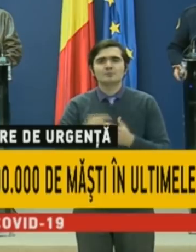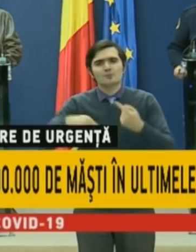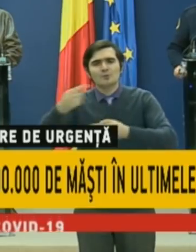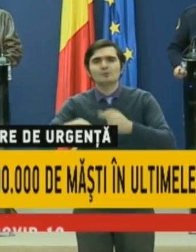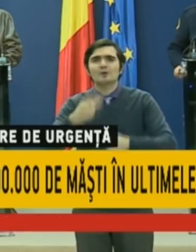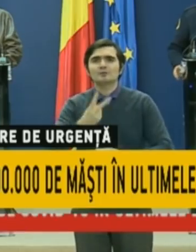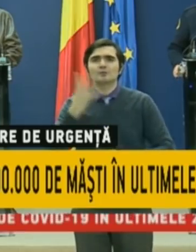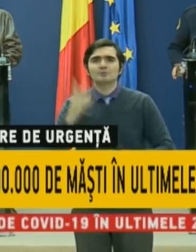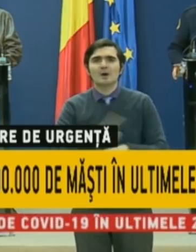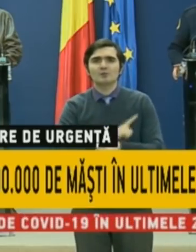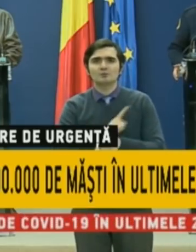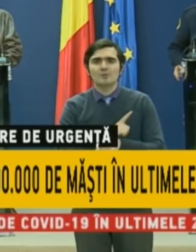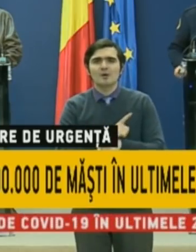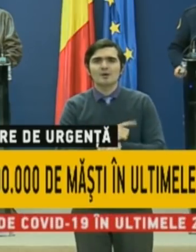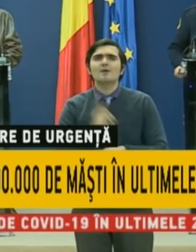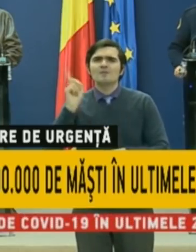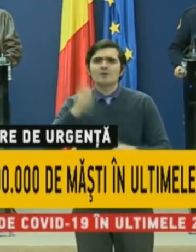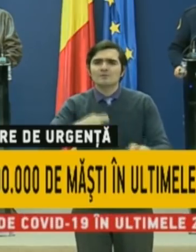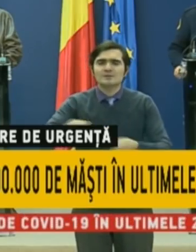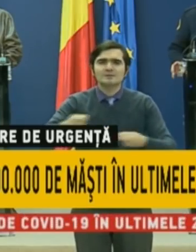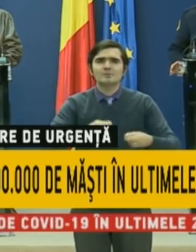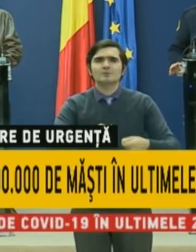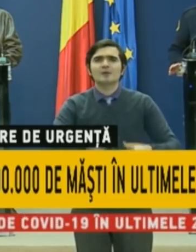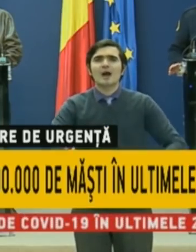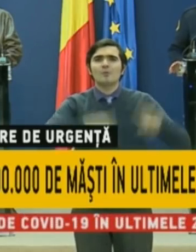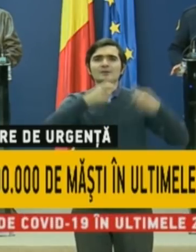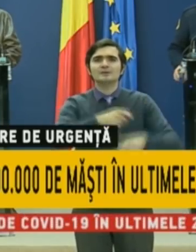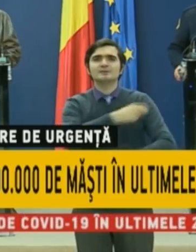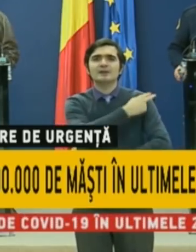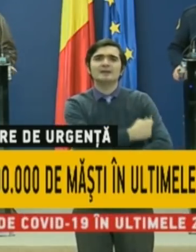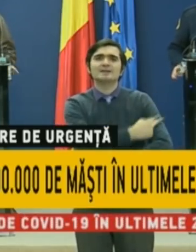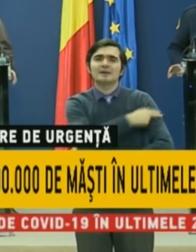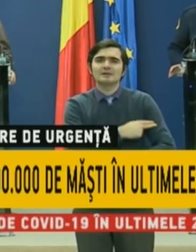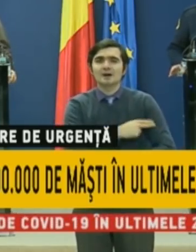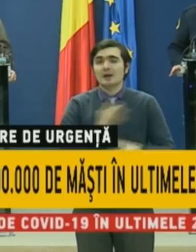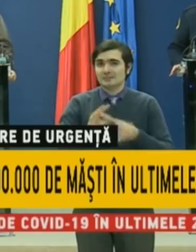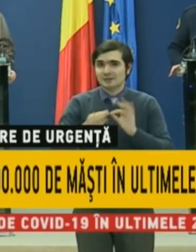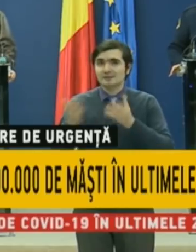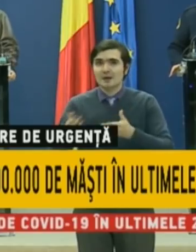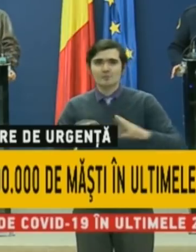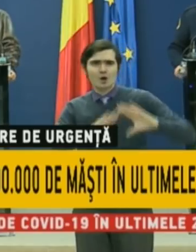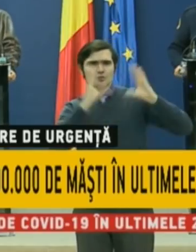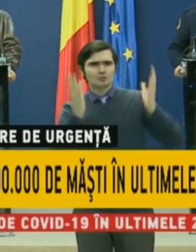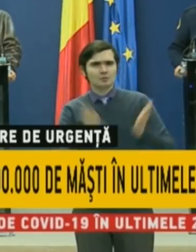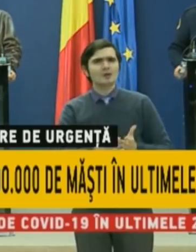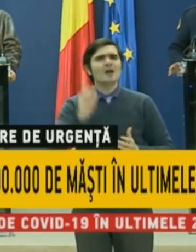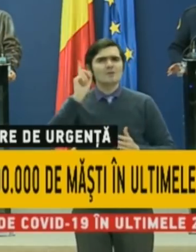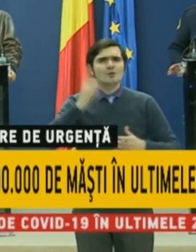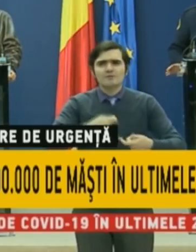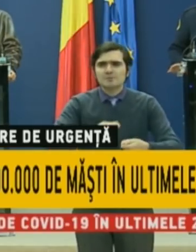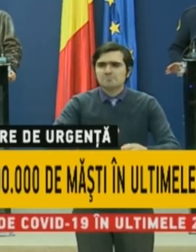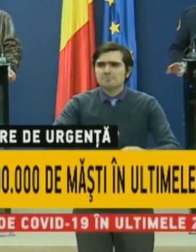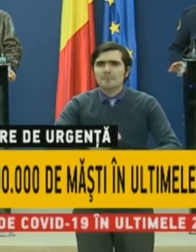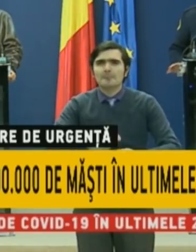următoarele 24 de ore către unitățile sanitare. Ce înseamnă că în total vor fi distribuite